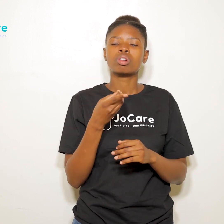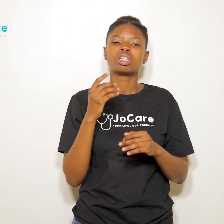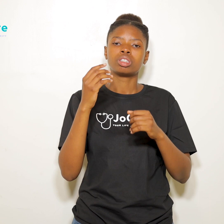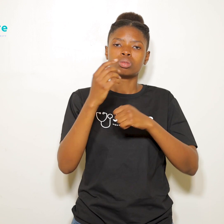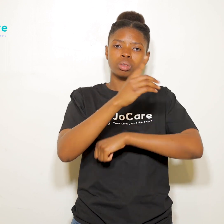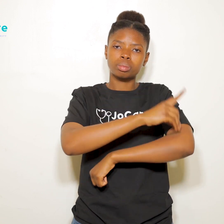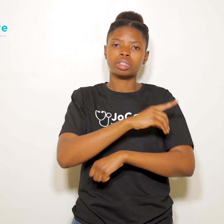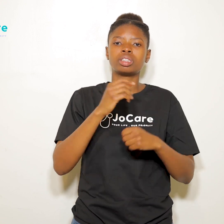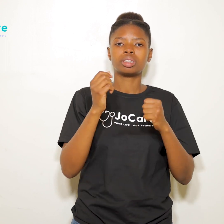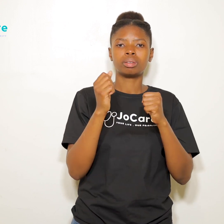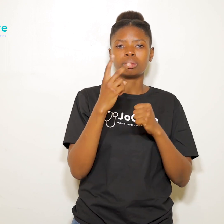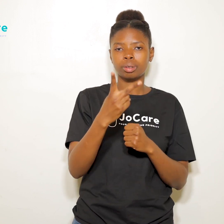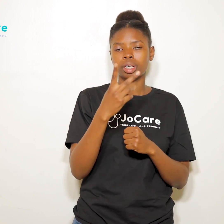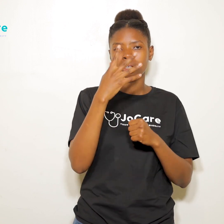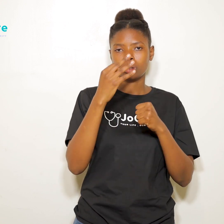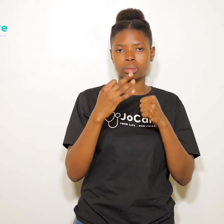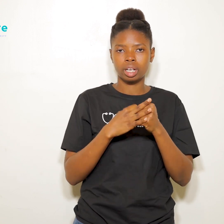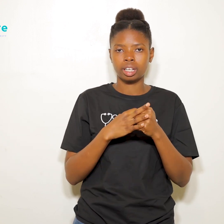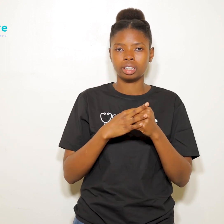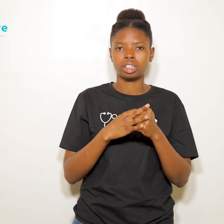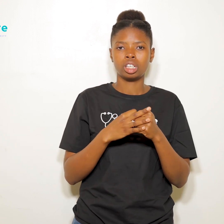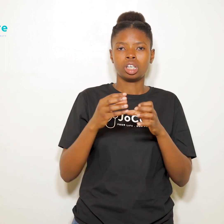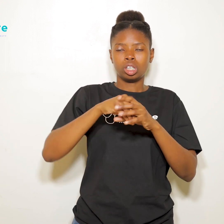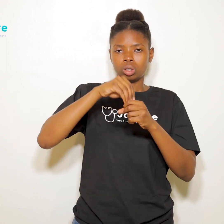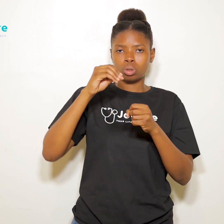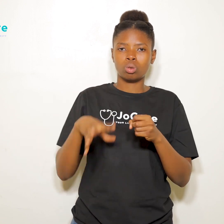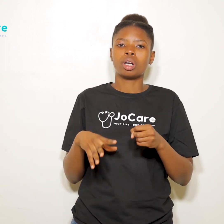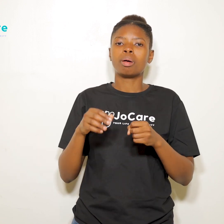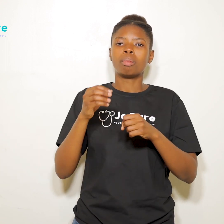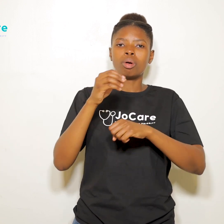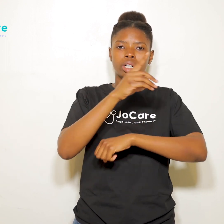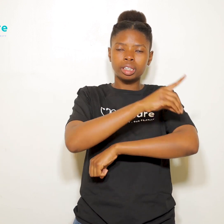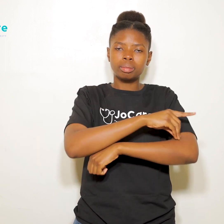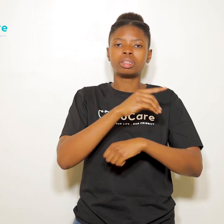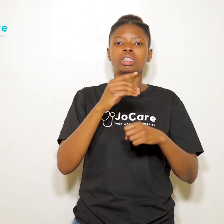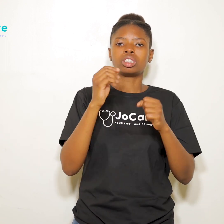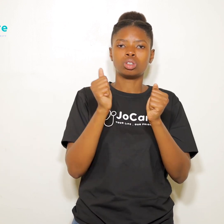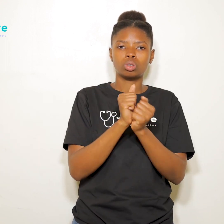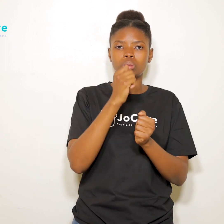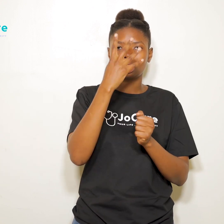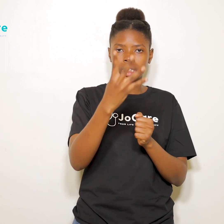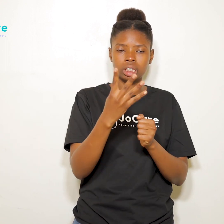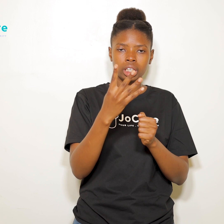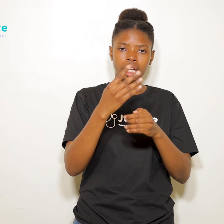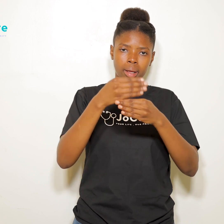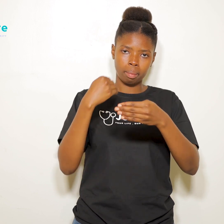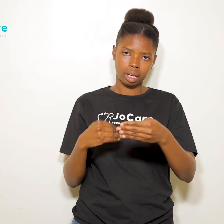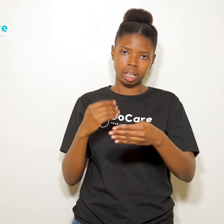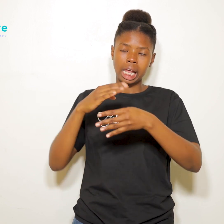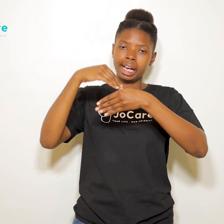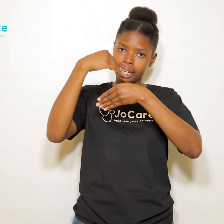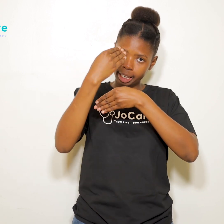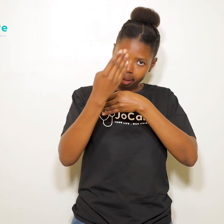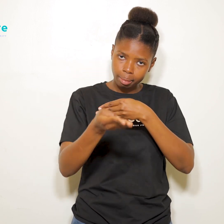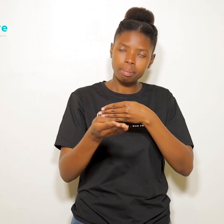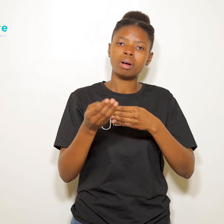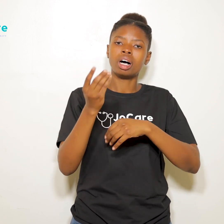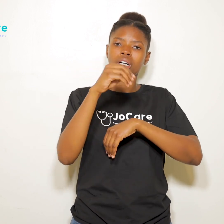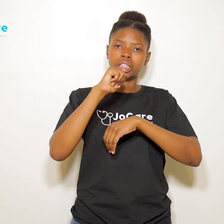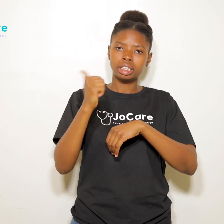cya gice cya kabiri dukuramo iminsi yawo 14 n'imbere hagasigara indi 14, bikaba bigabanyijemo gutyo kabiri. Hanyuma